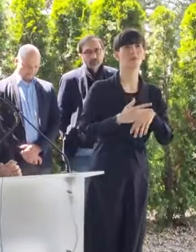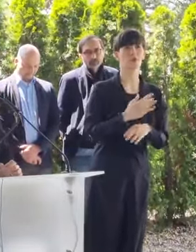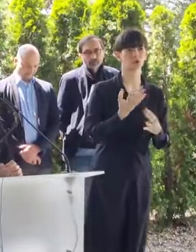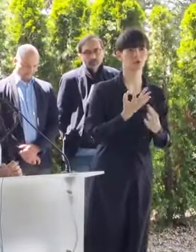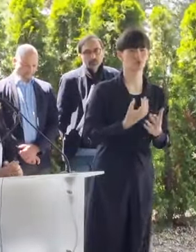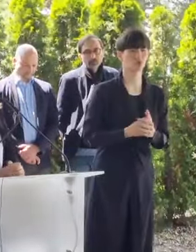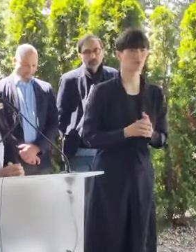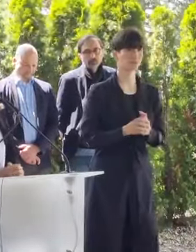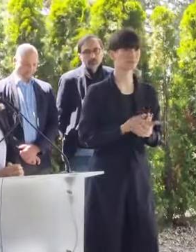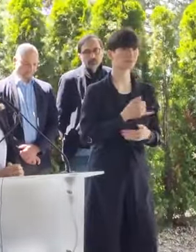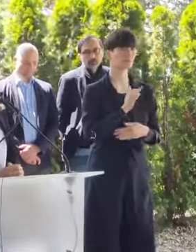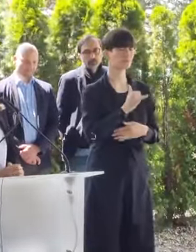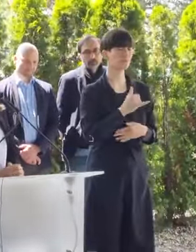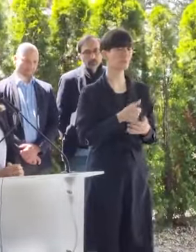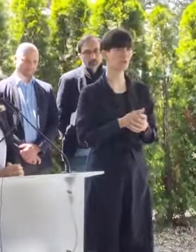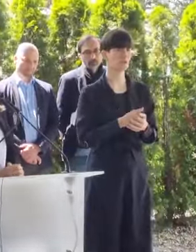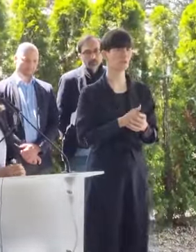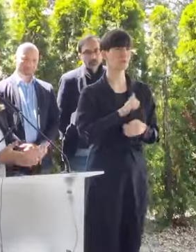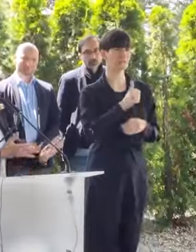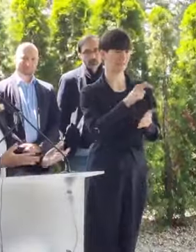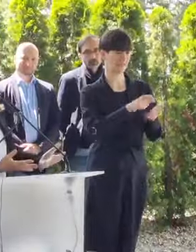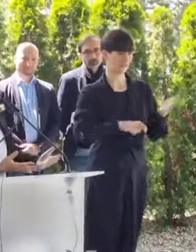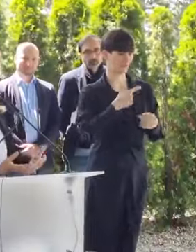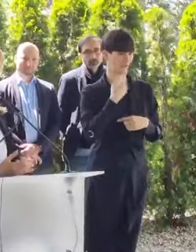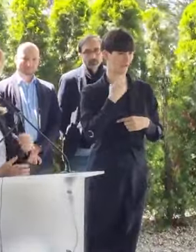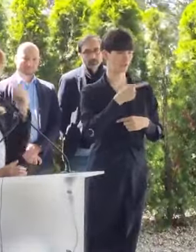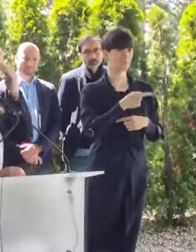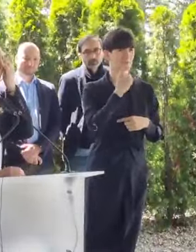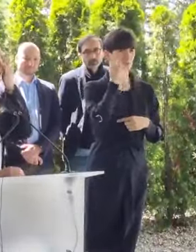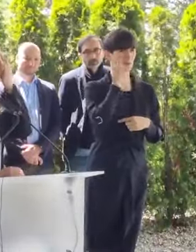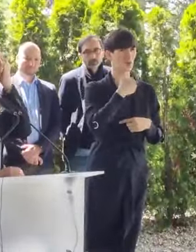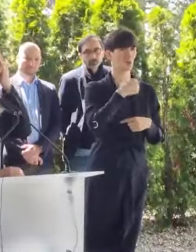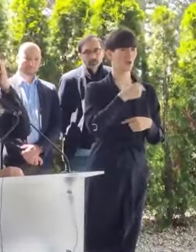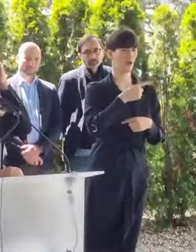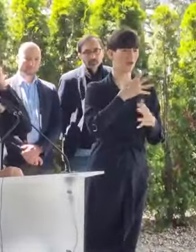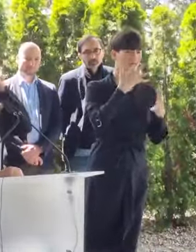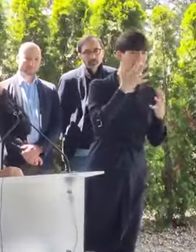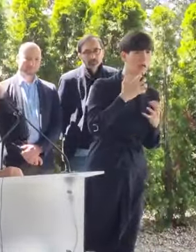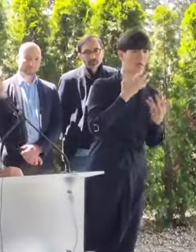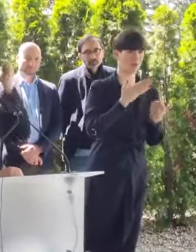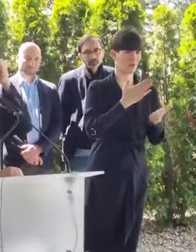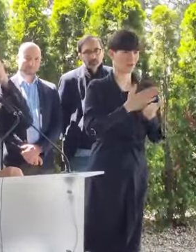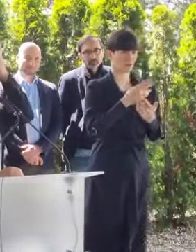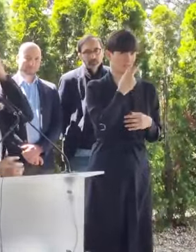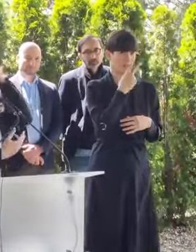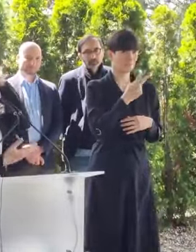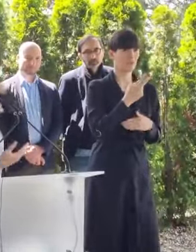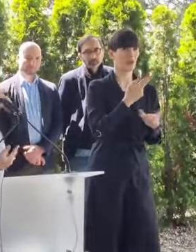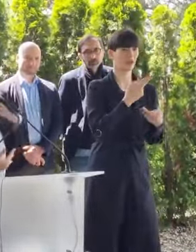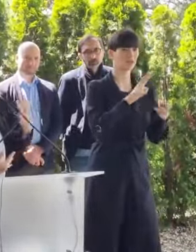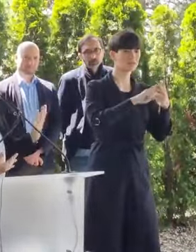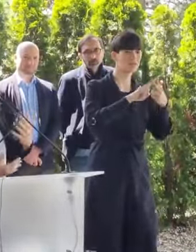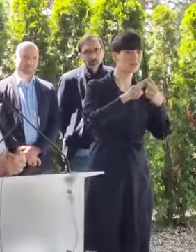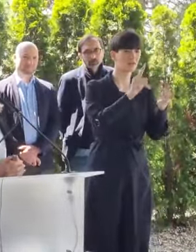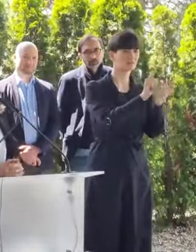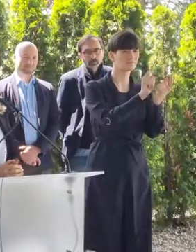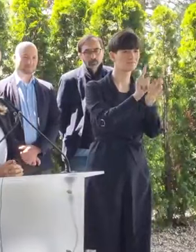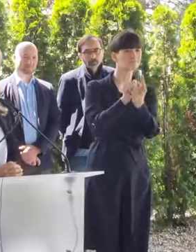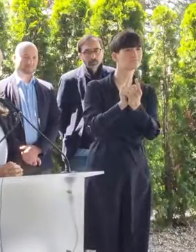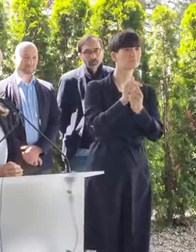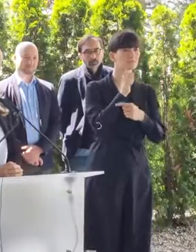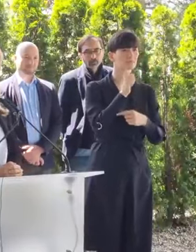tak ako som povedala, na jednej strane sú tie ľudské tragédie, ktoré sme mali možnosť stretnúť a hovoriť s